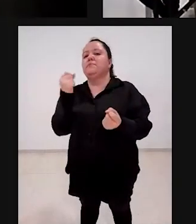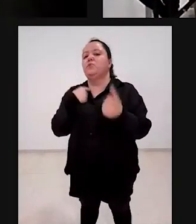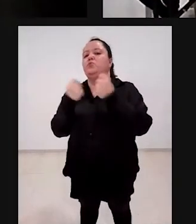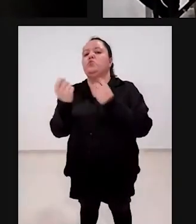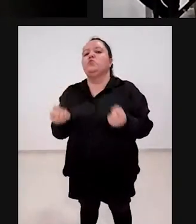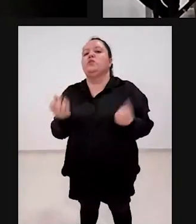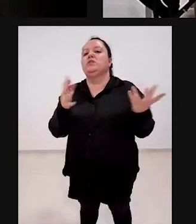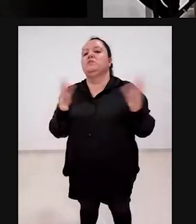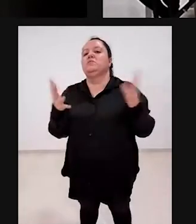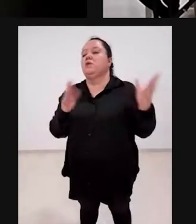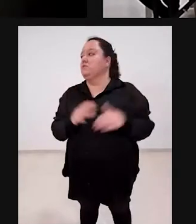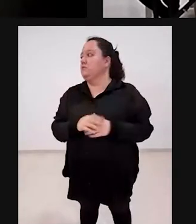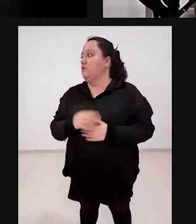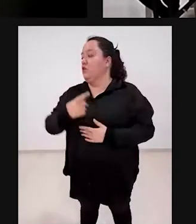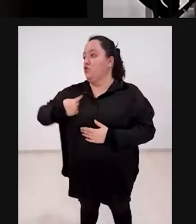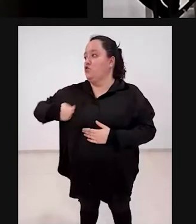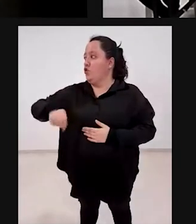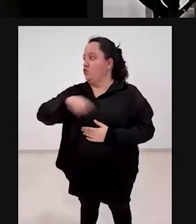para